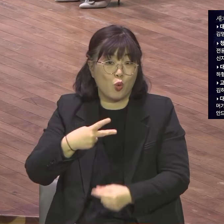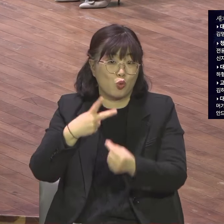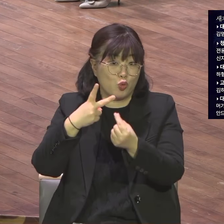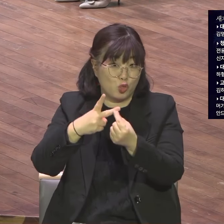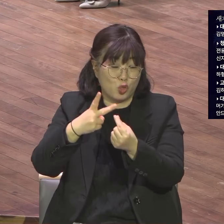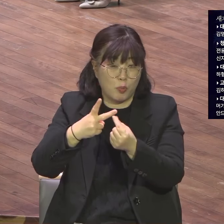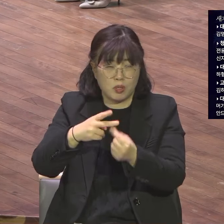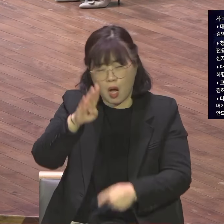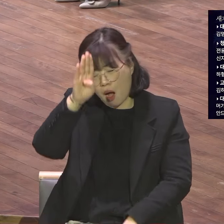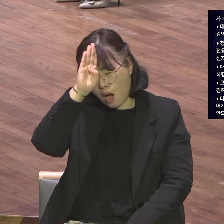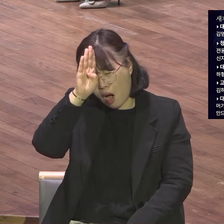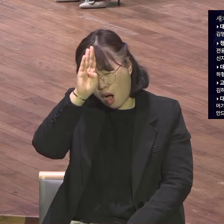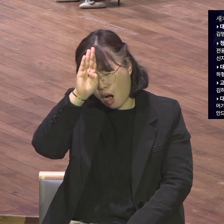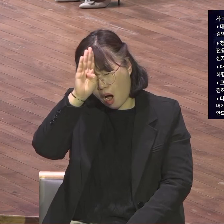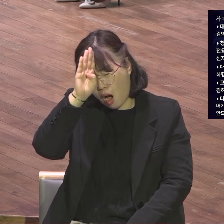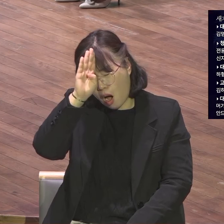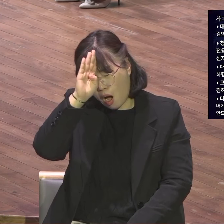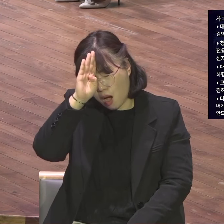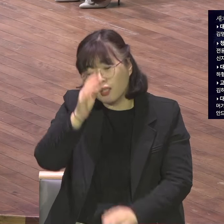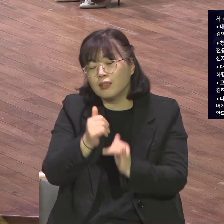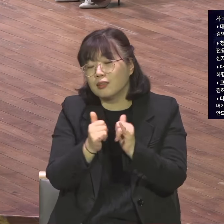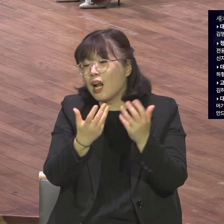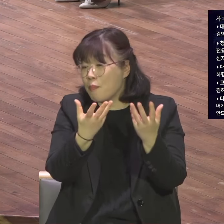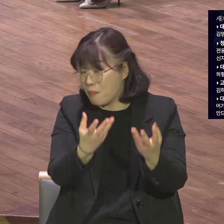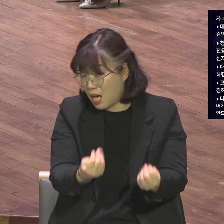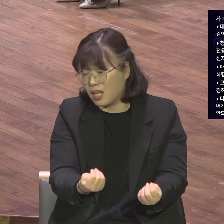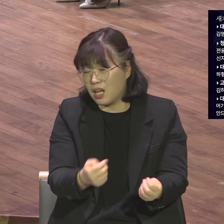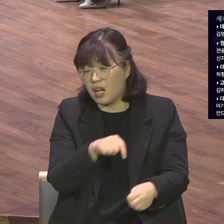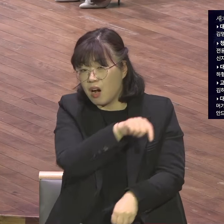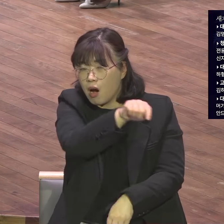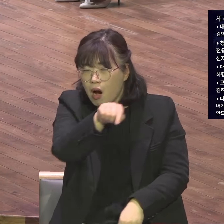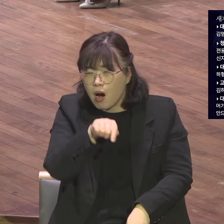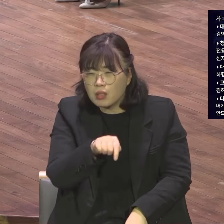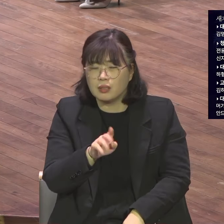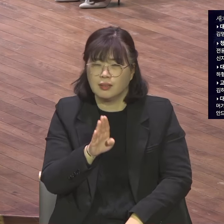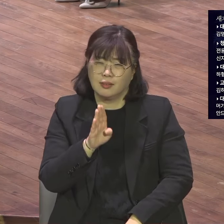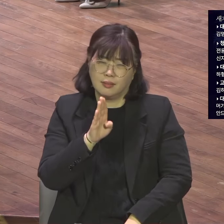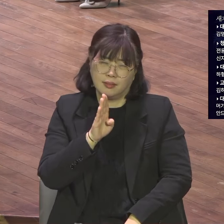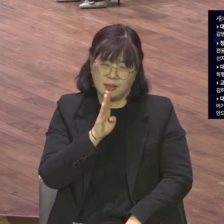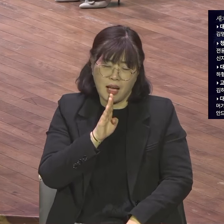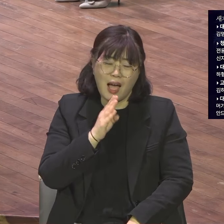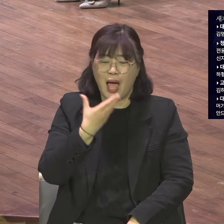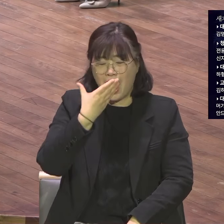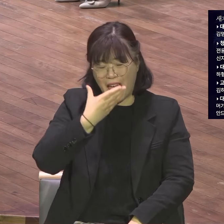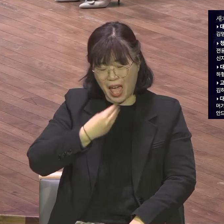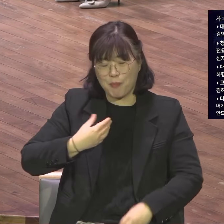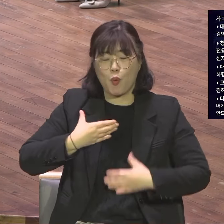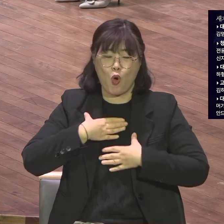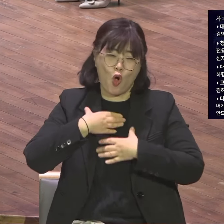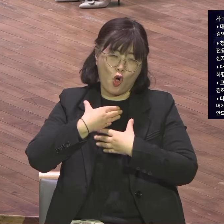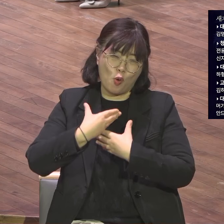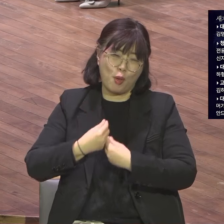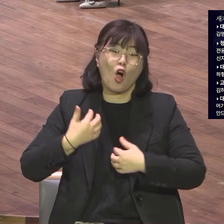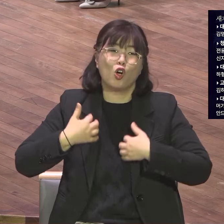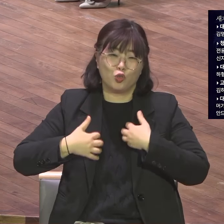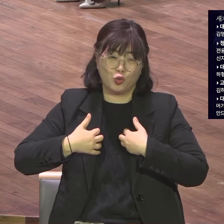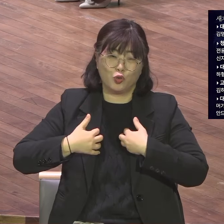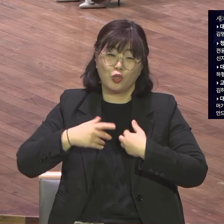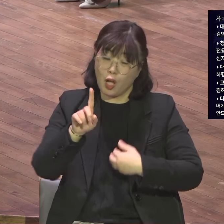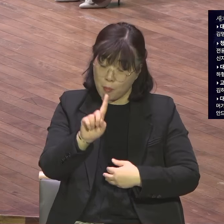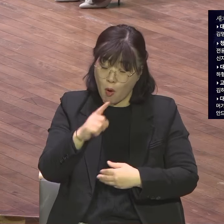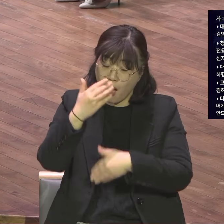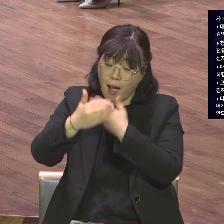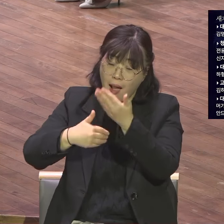가지고 젖된 나이와 같이 하나님을 바라보며 참된 행복, 참된 평안을 누리는 모든 환우들 되게 하여 주시옵소서.